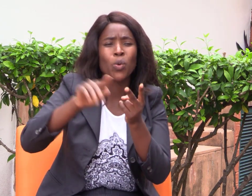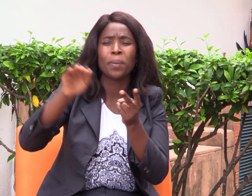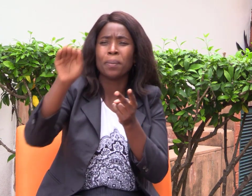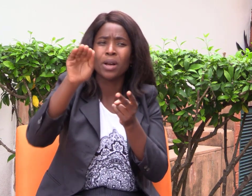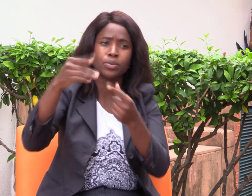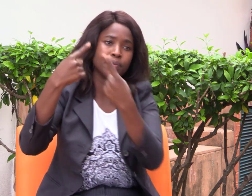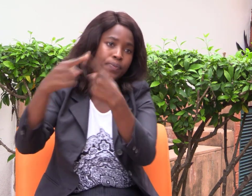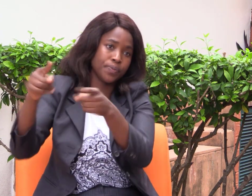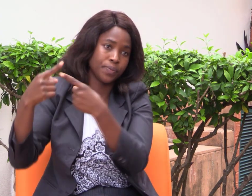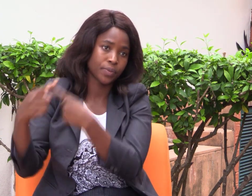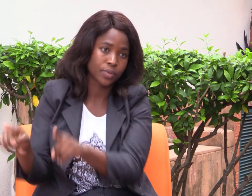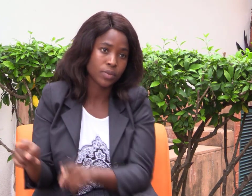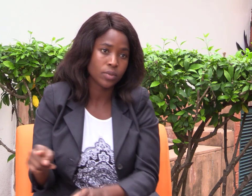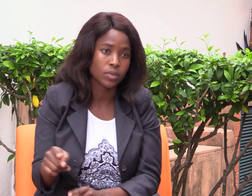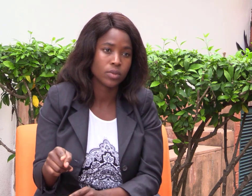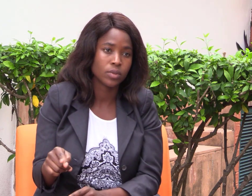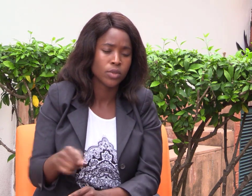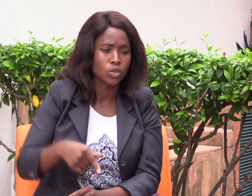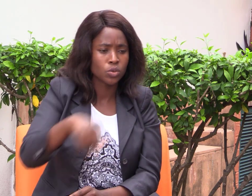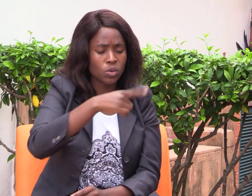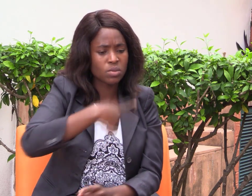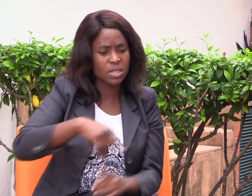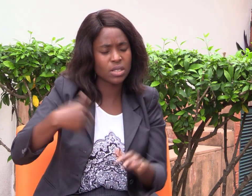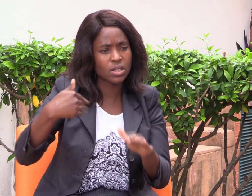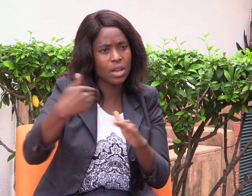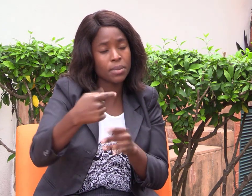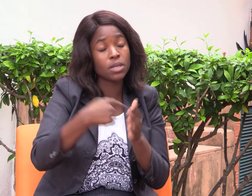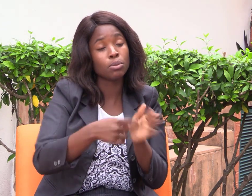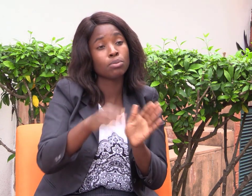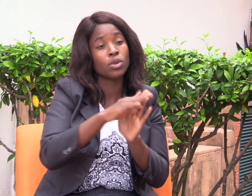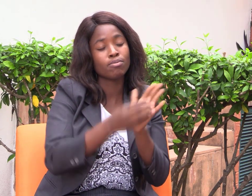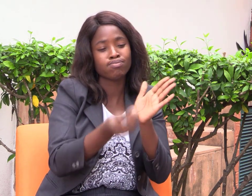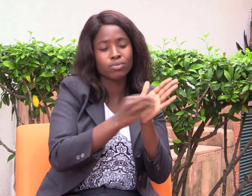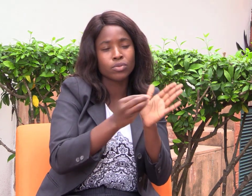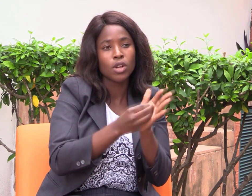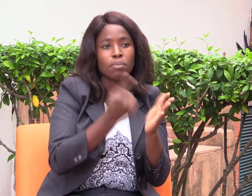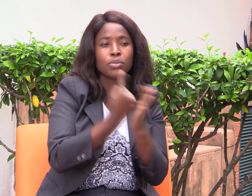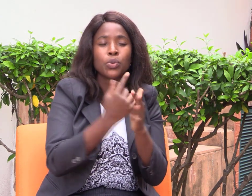informação chegue até os distritos, chegue até as zonas mais longínquas.